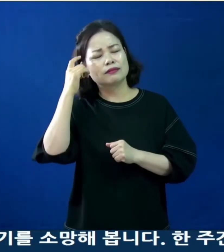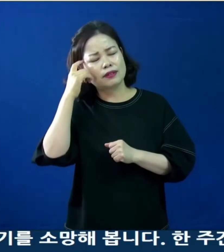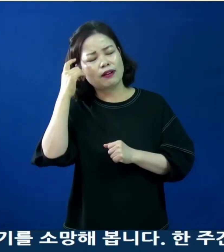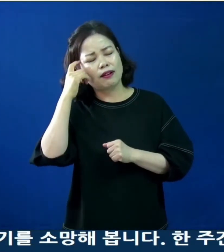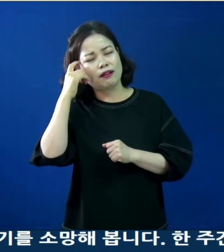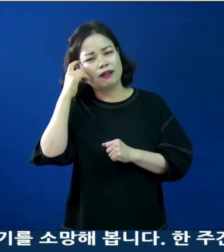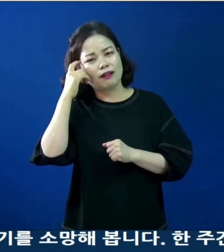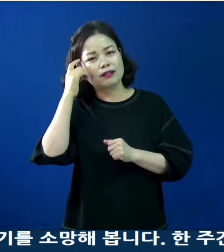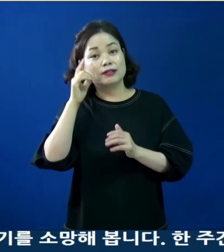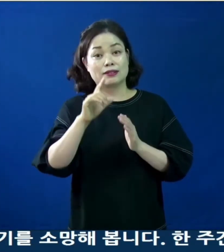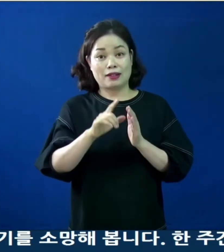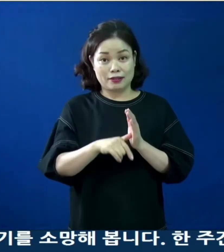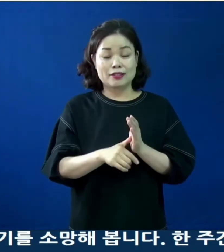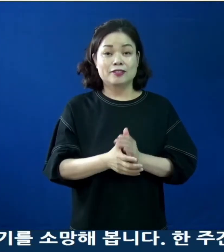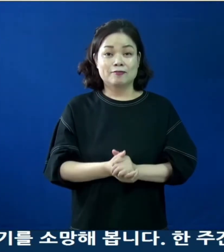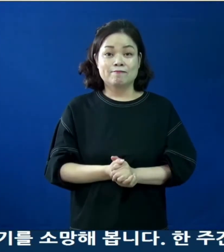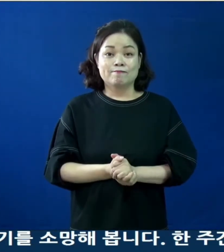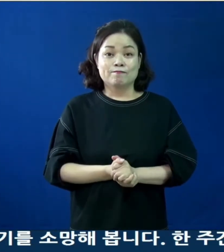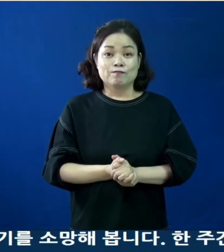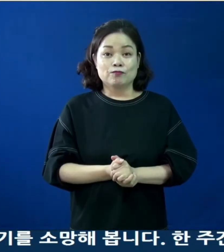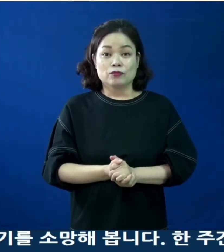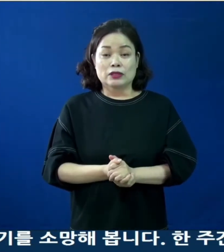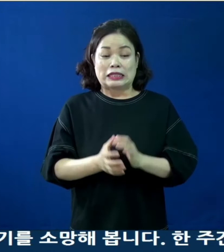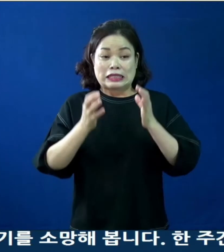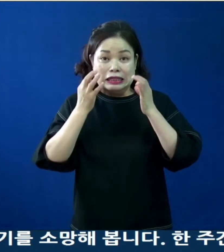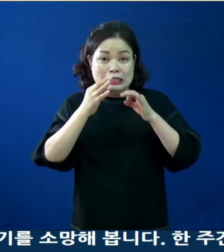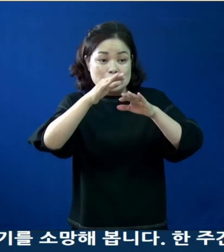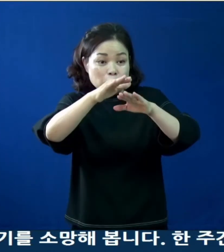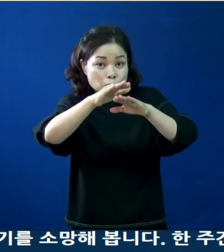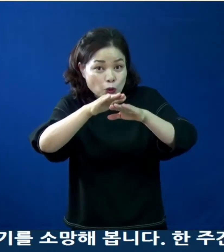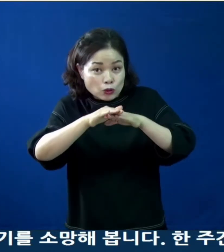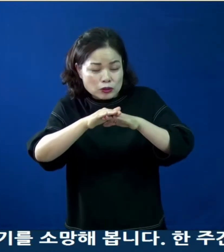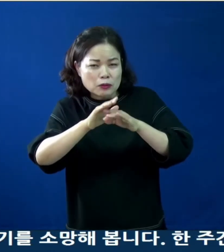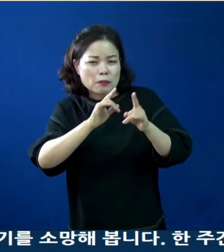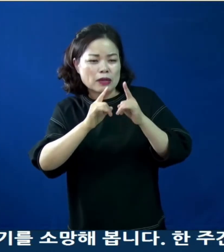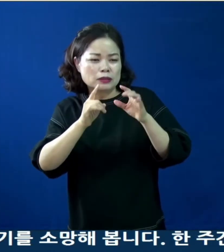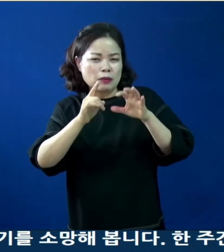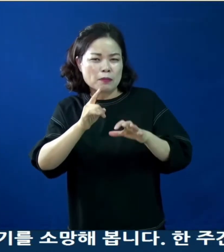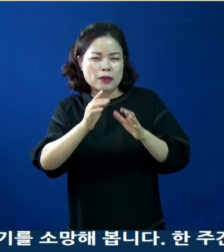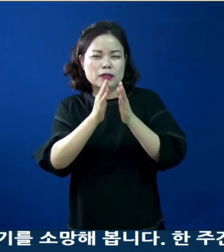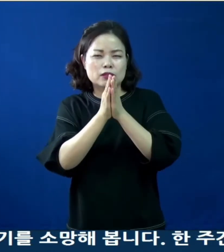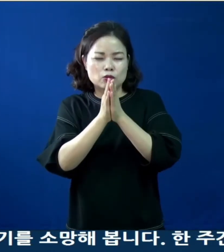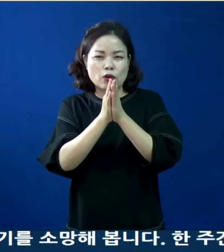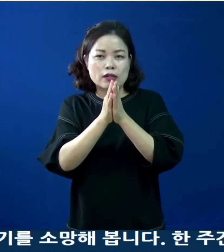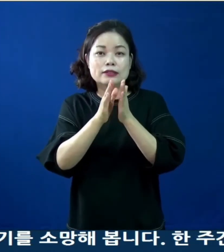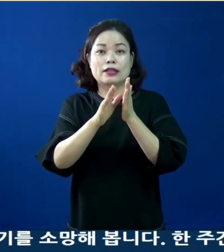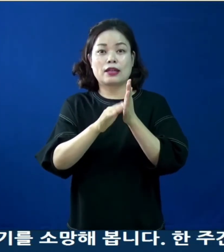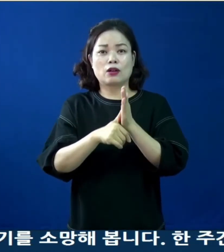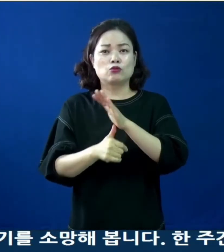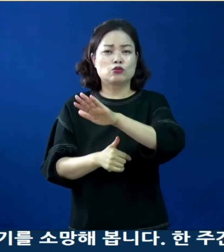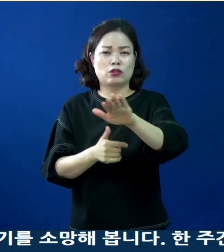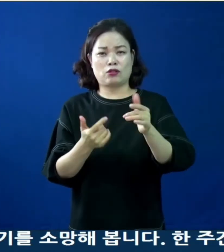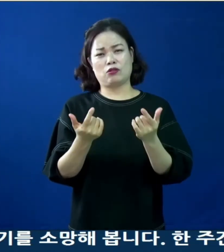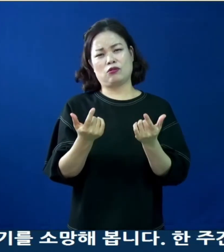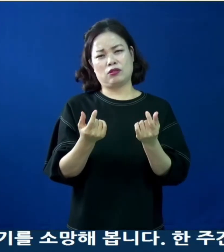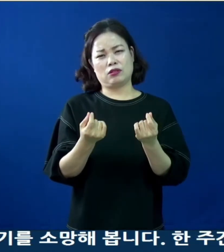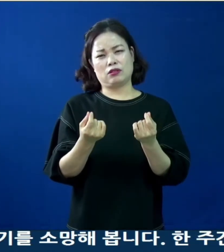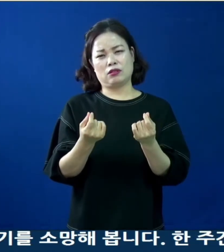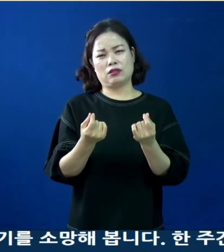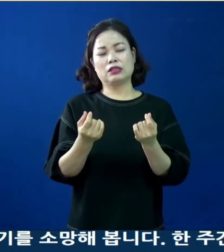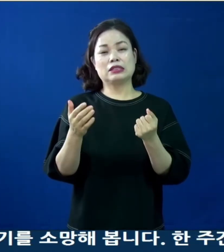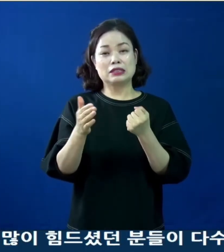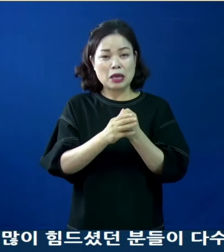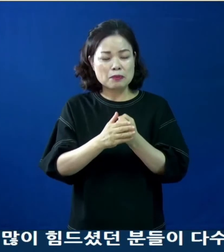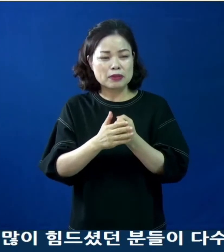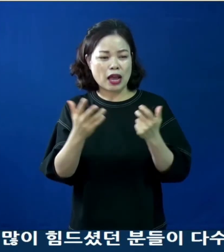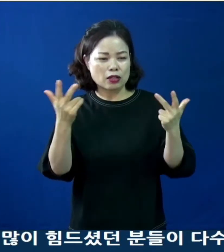들 시간이잖아요. 우리가 금요 집회에서 말씀 앞에 쓰고 기도 앞에 쓰는 게 우리가 그런 것 때문에 쓰는 거잖아요.